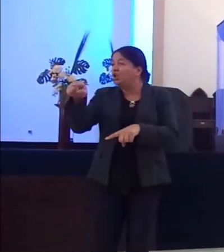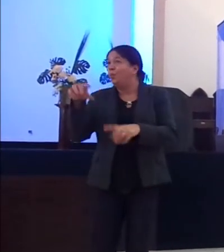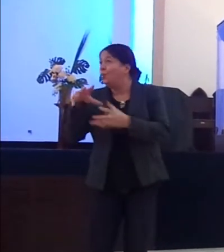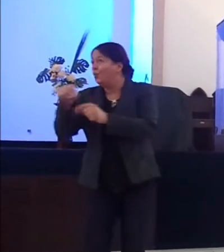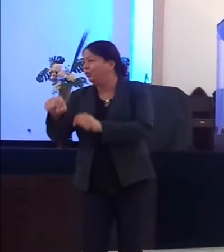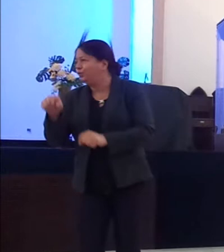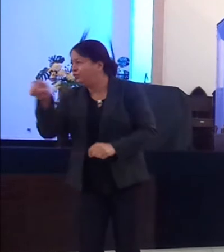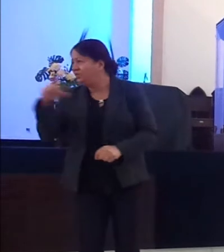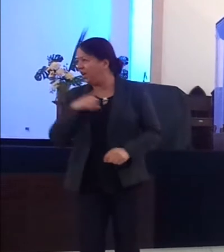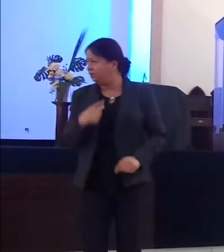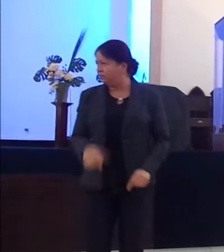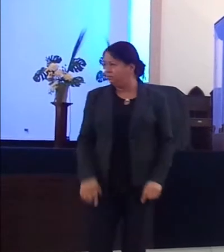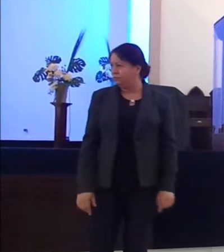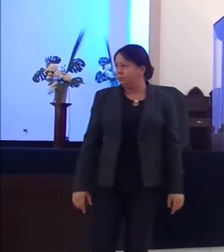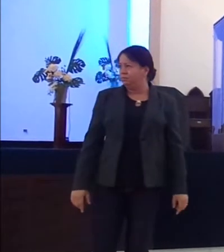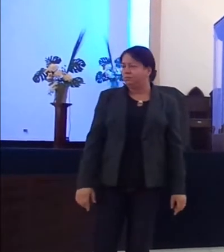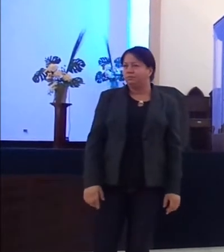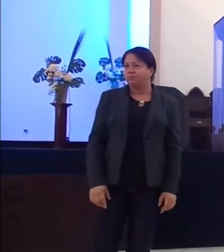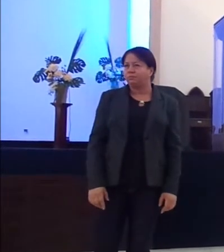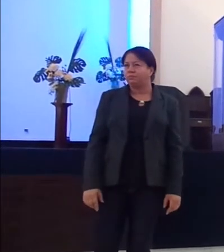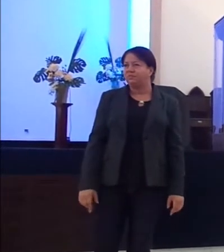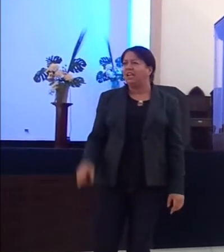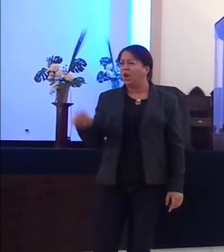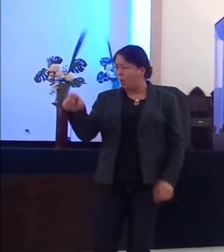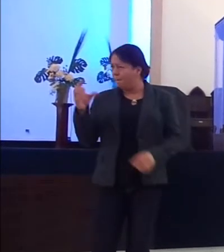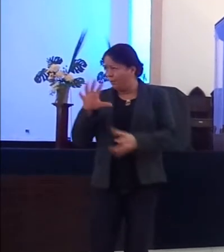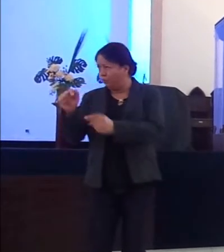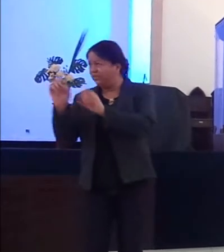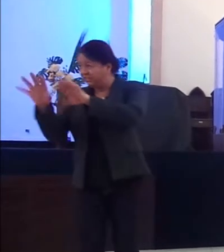que esse mundo nos ensina.